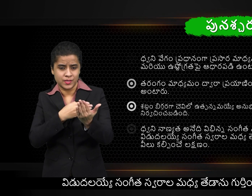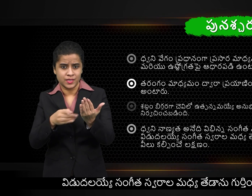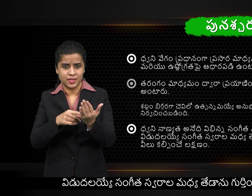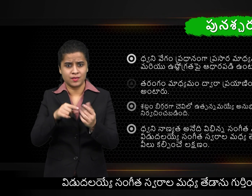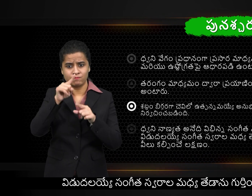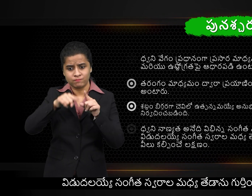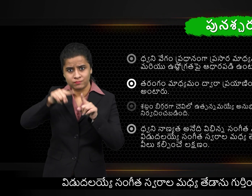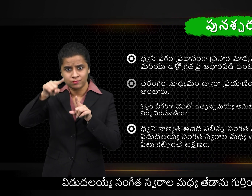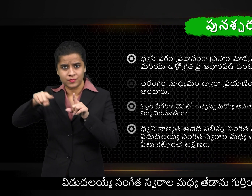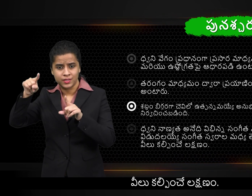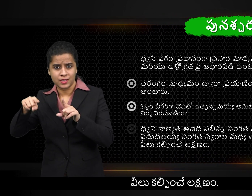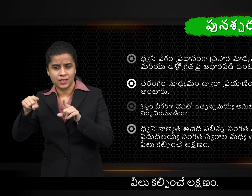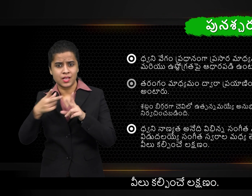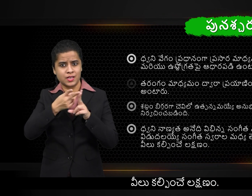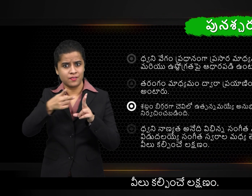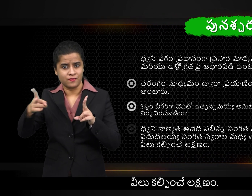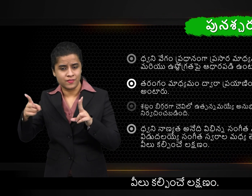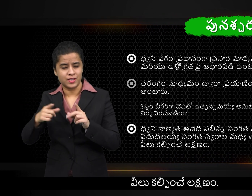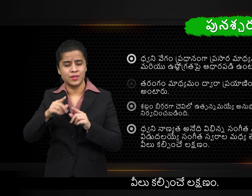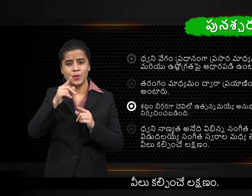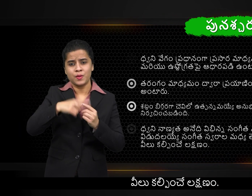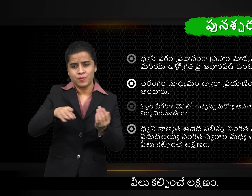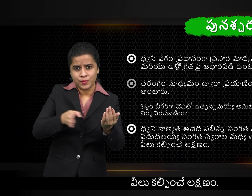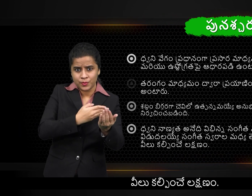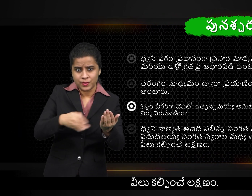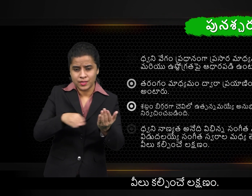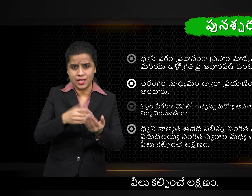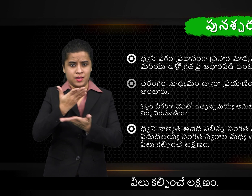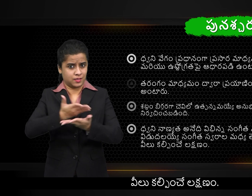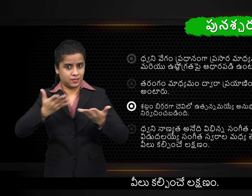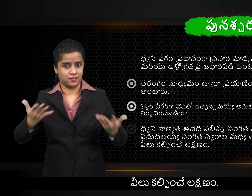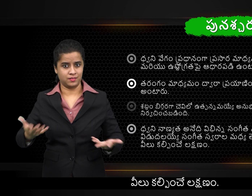తేడాను గుర్తించేందుకు వీలు కల్పించే లక్షణం.